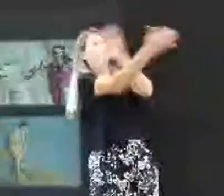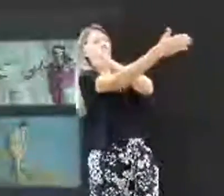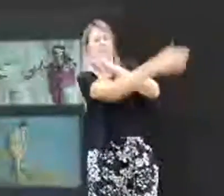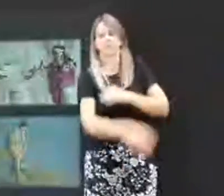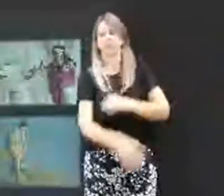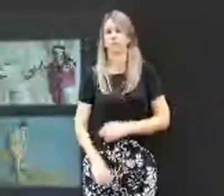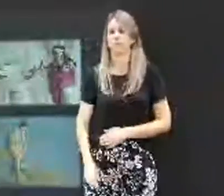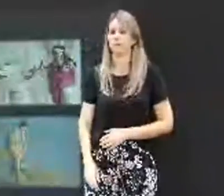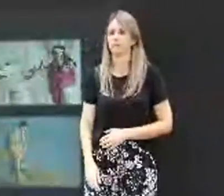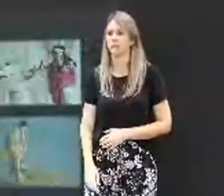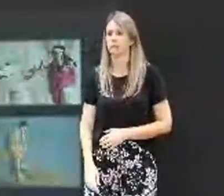José fugiu.